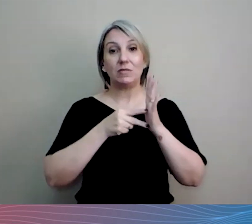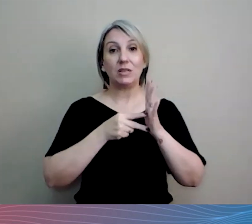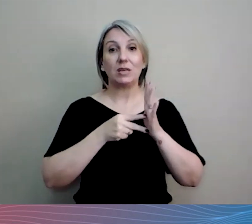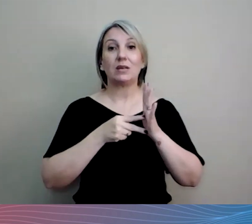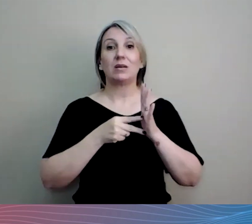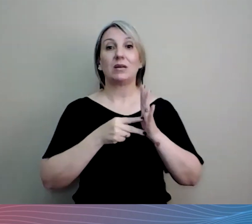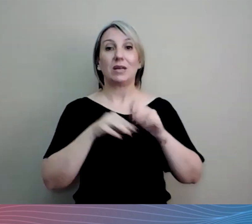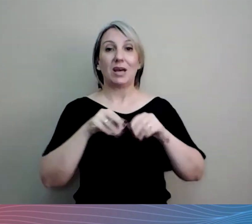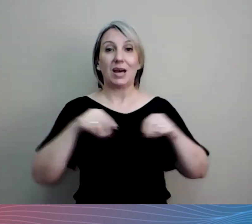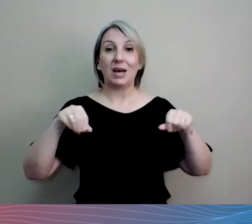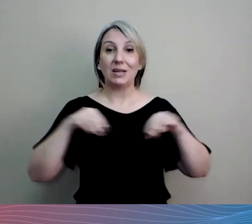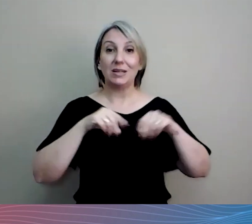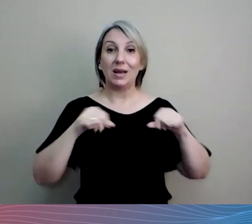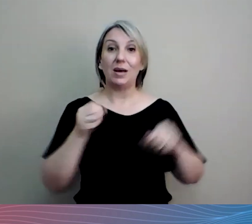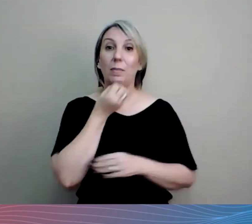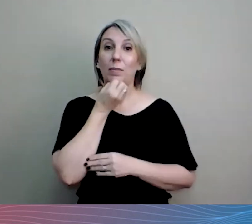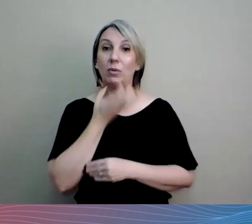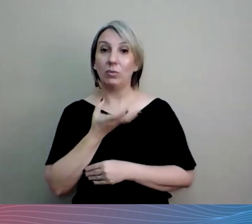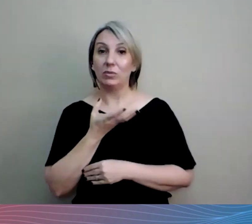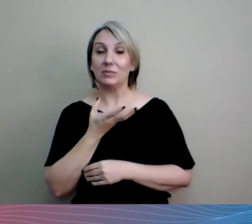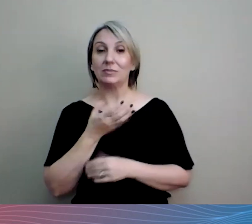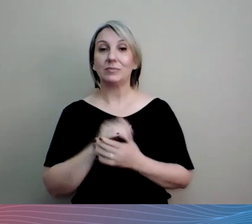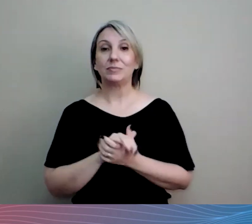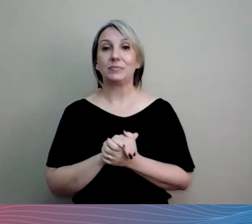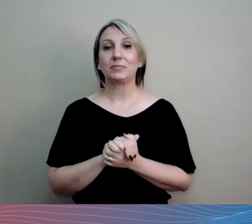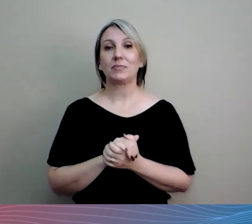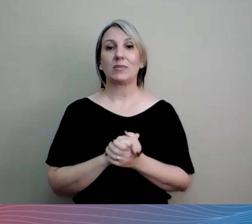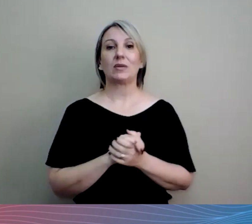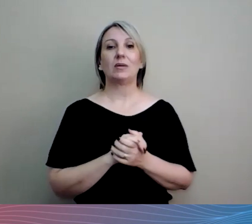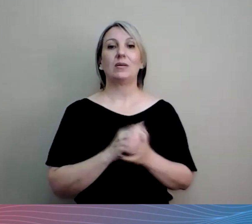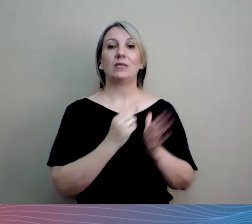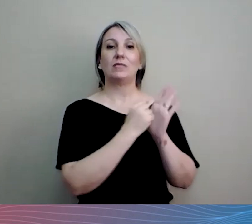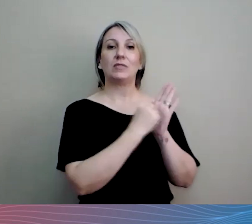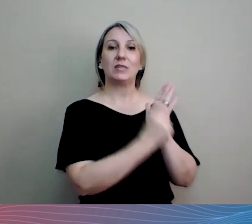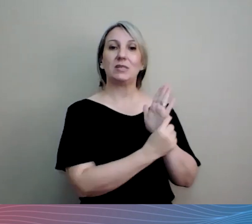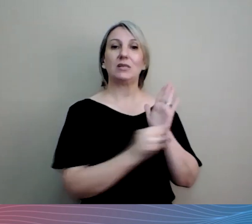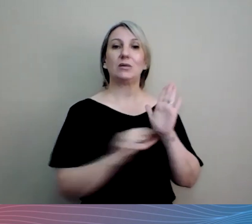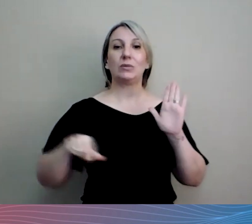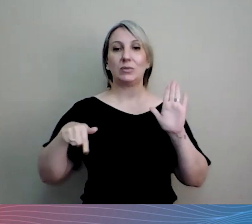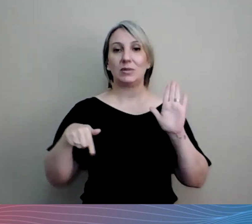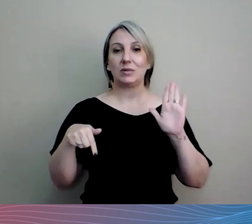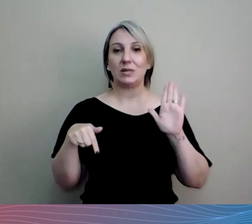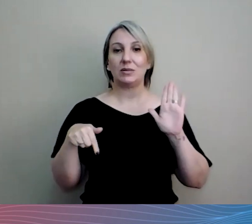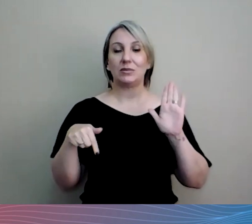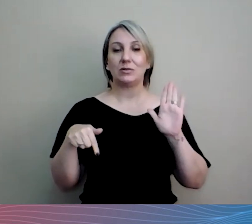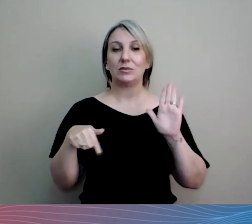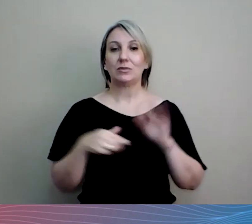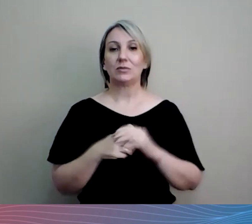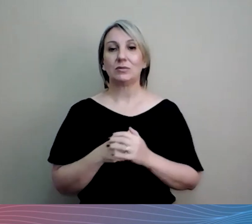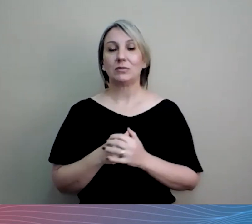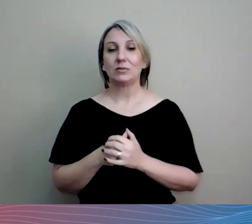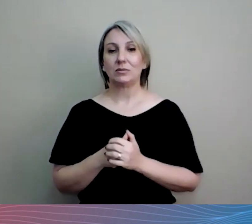de Canaã, irmão, nós temos o quê? Versículo 7, capítulo 8 de Deuteronômio, o versículo 7. Porque